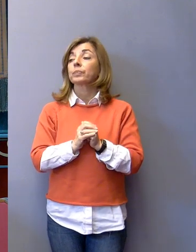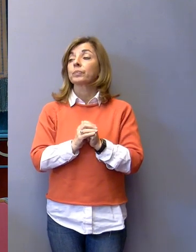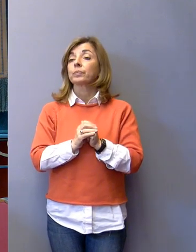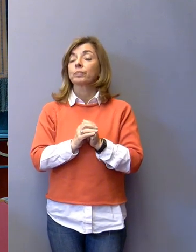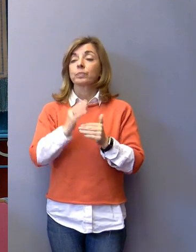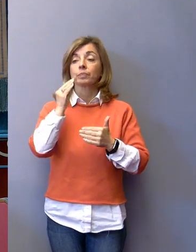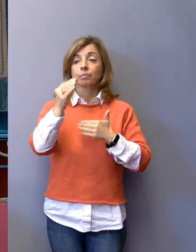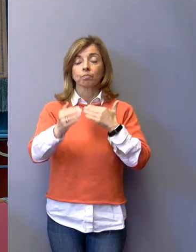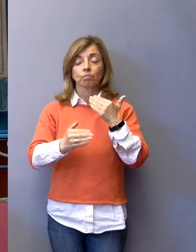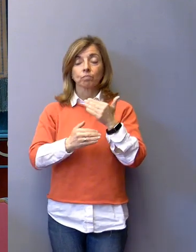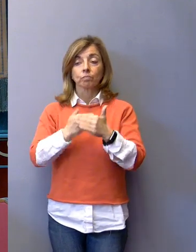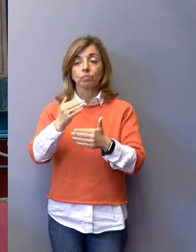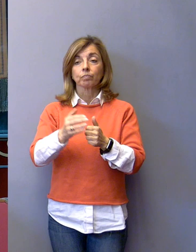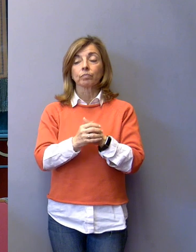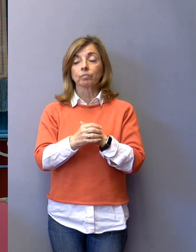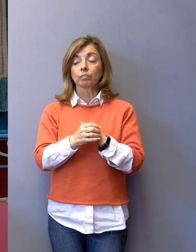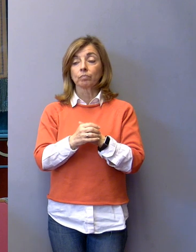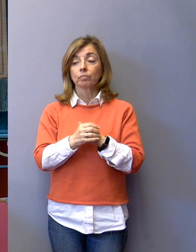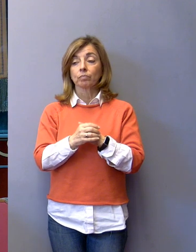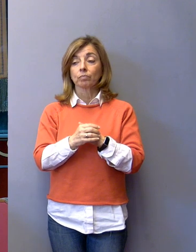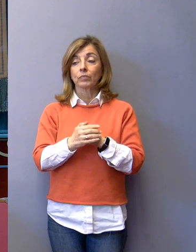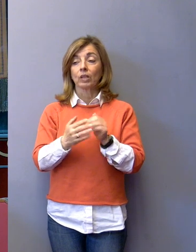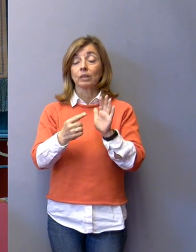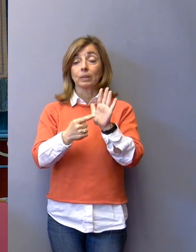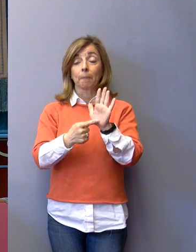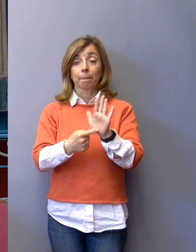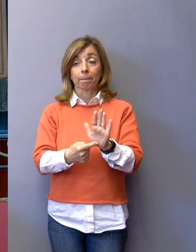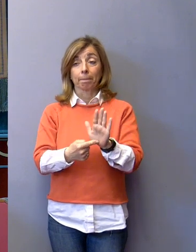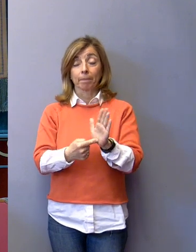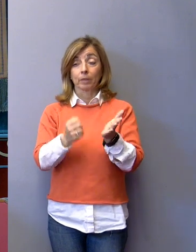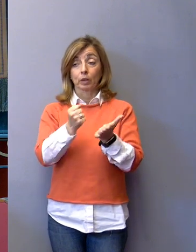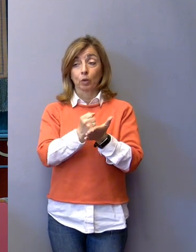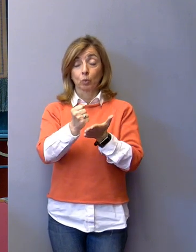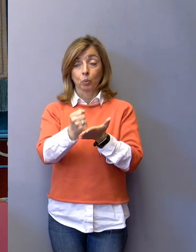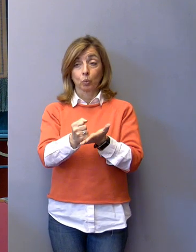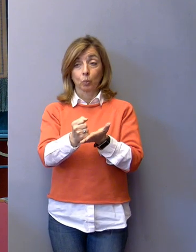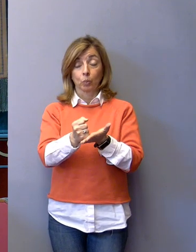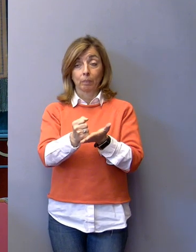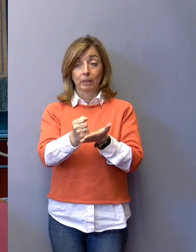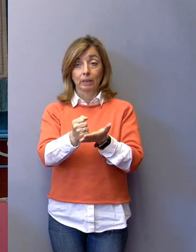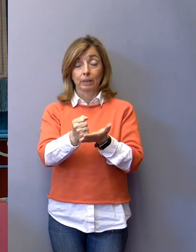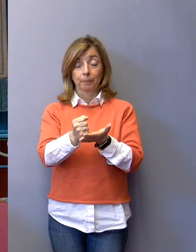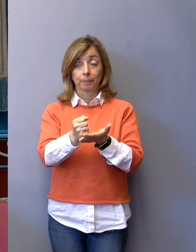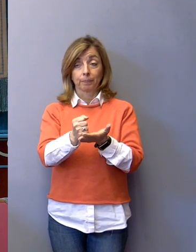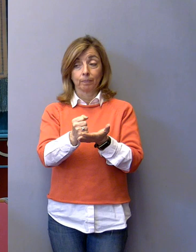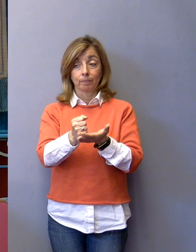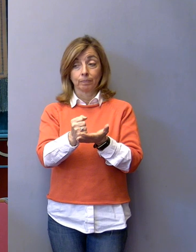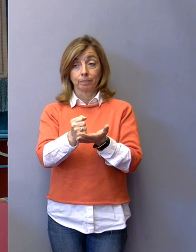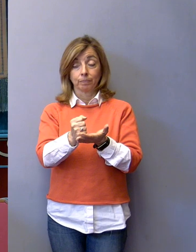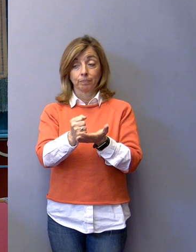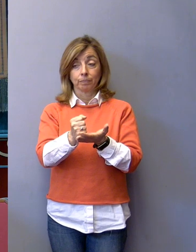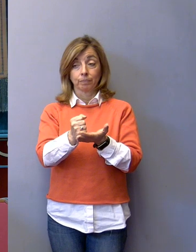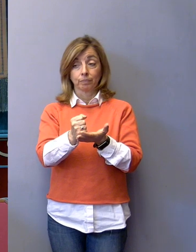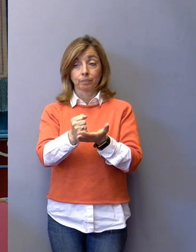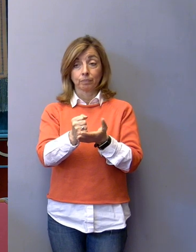procediamo quindi con la presentazione dei documenti presentati in ordine